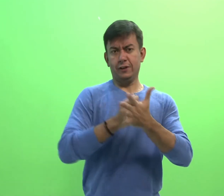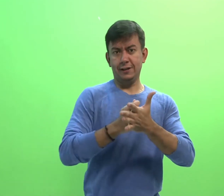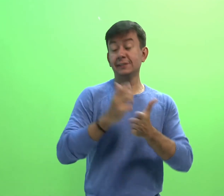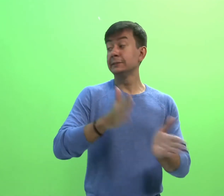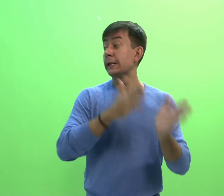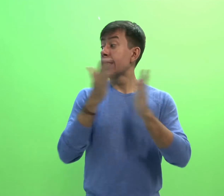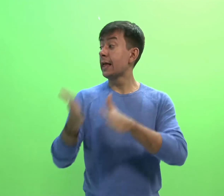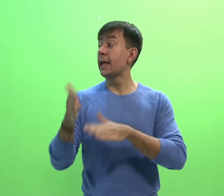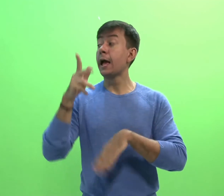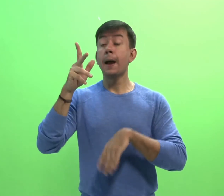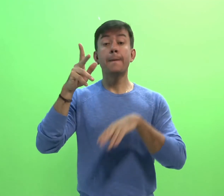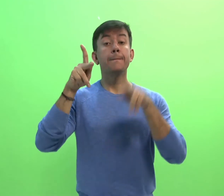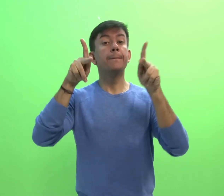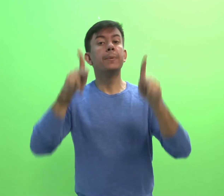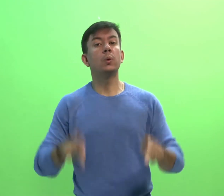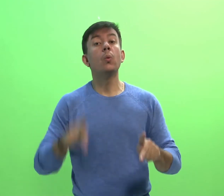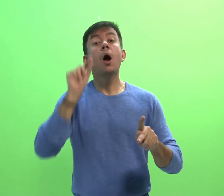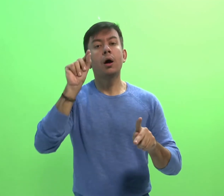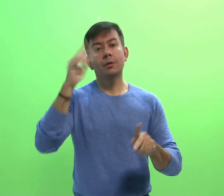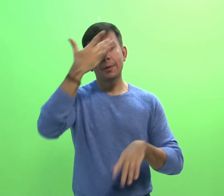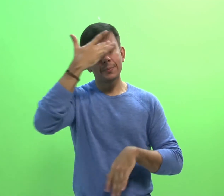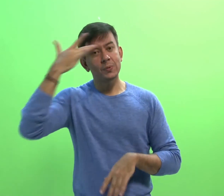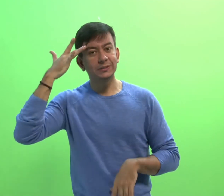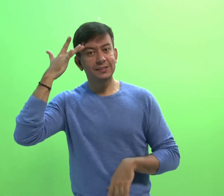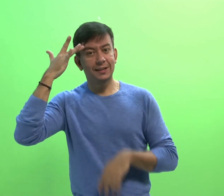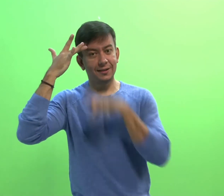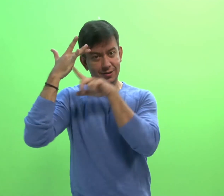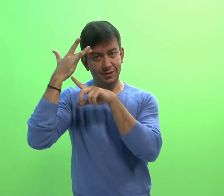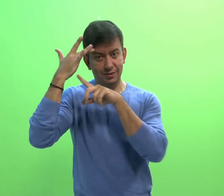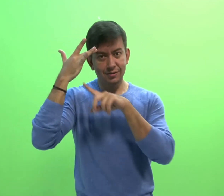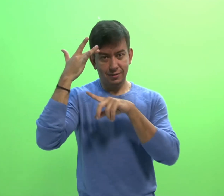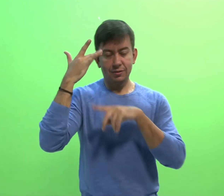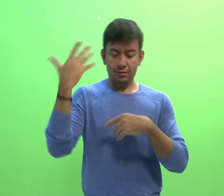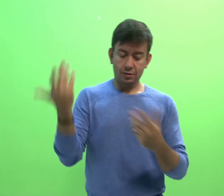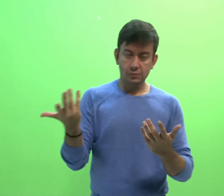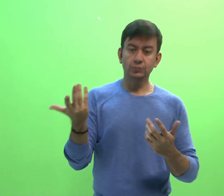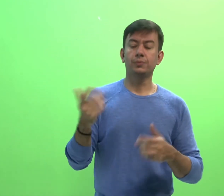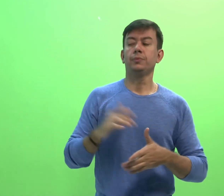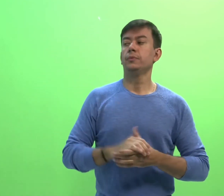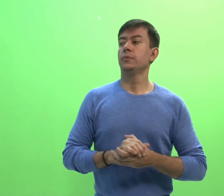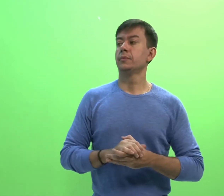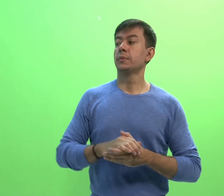para decidir. O outro sinal é o sinal para pessoa.